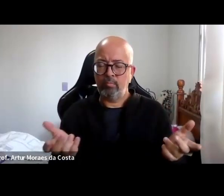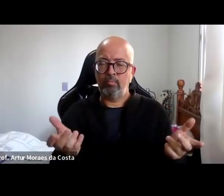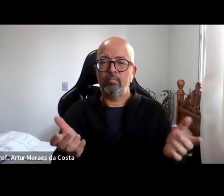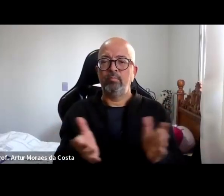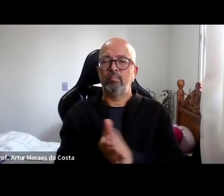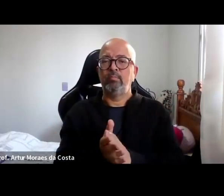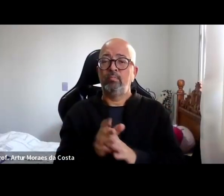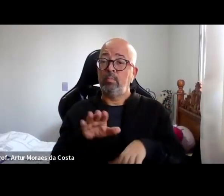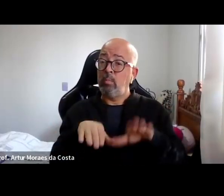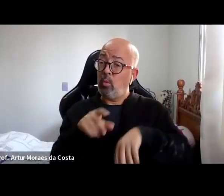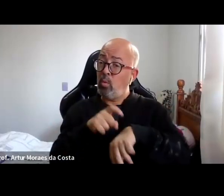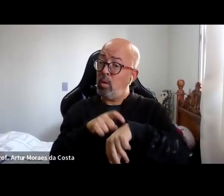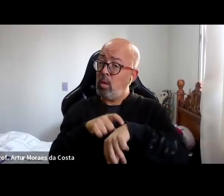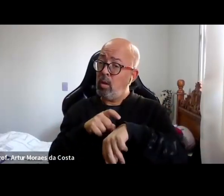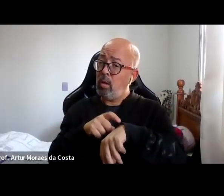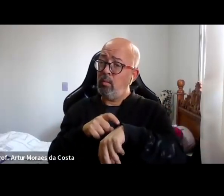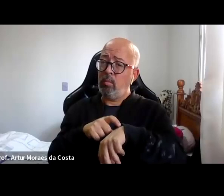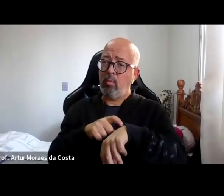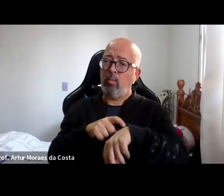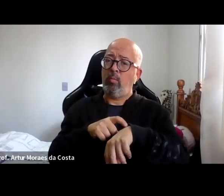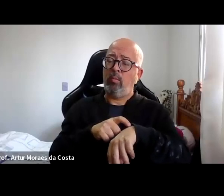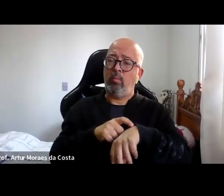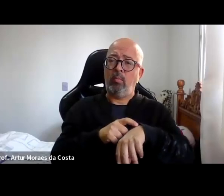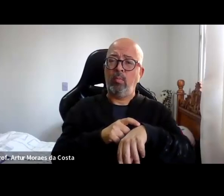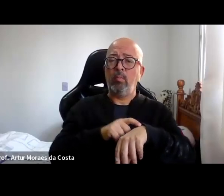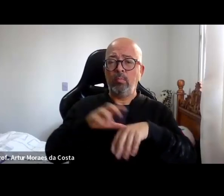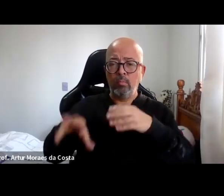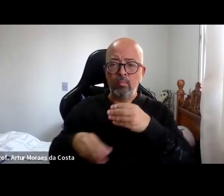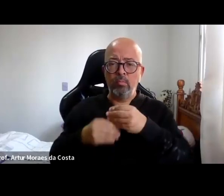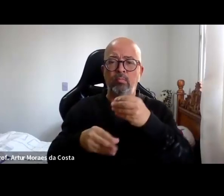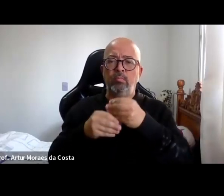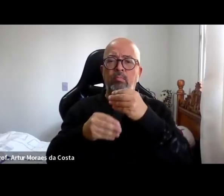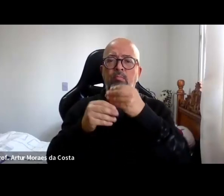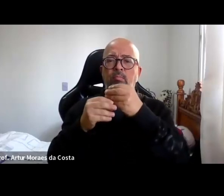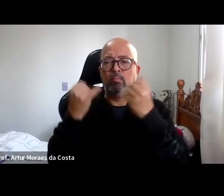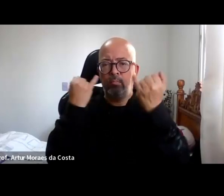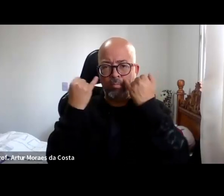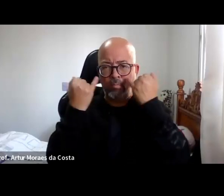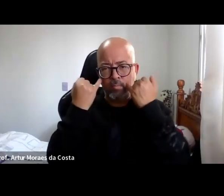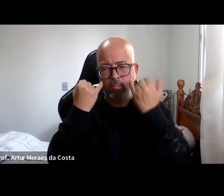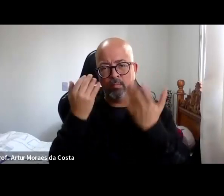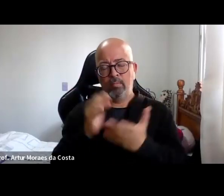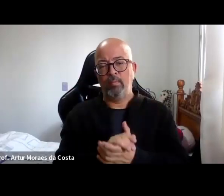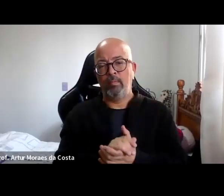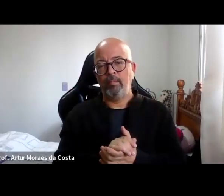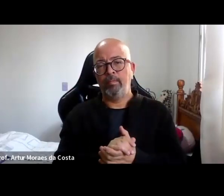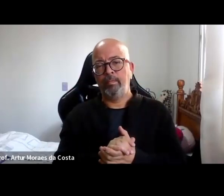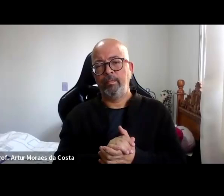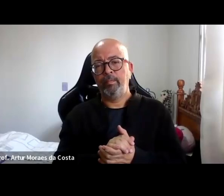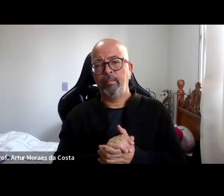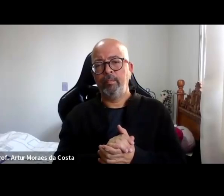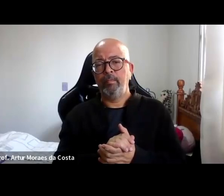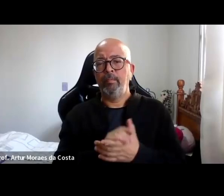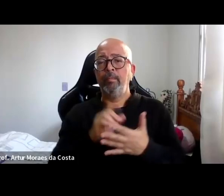información complementaria pero qué factores determinan que yo seleccione